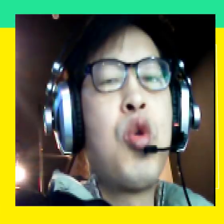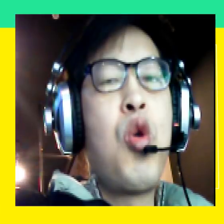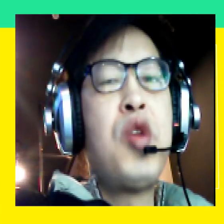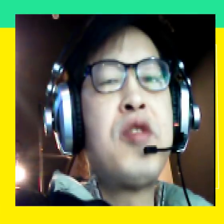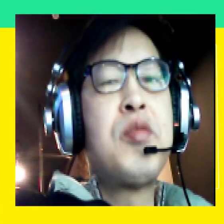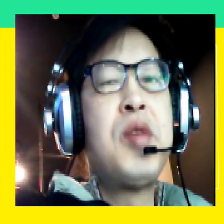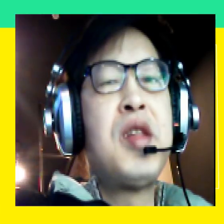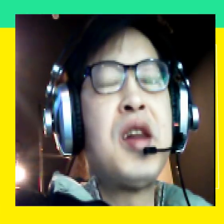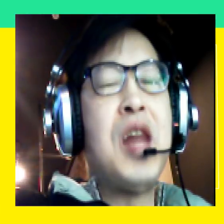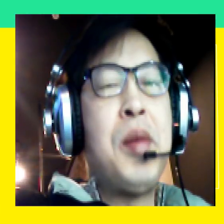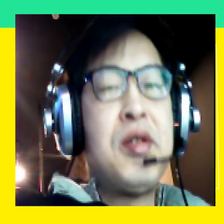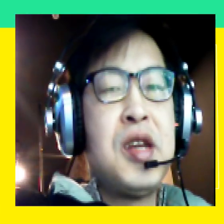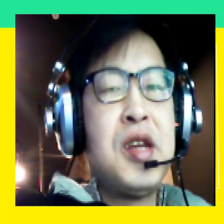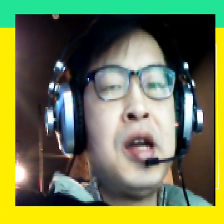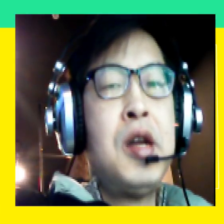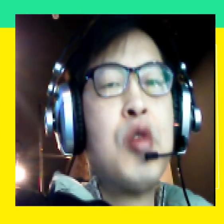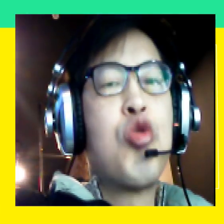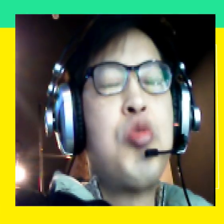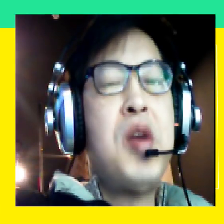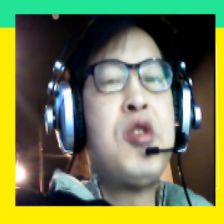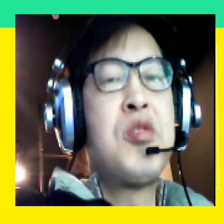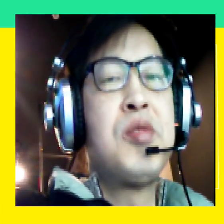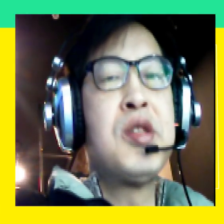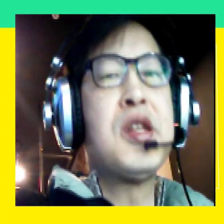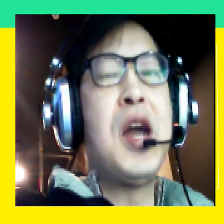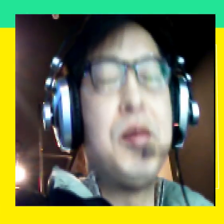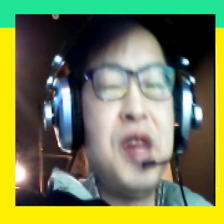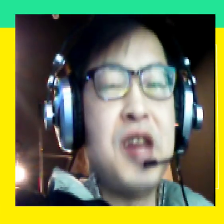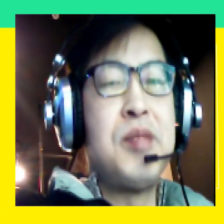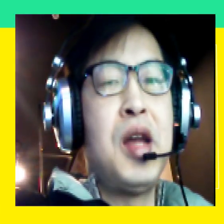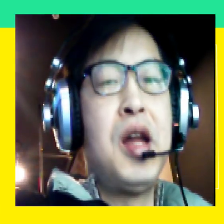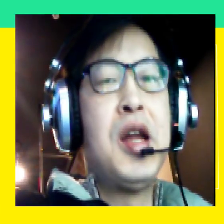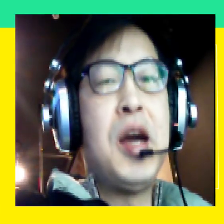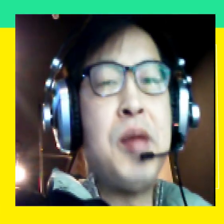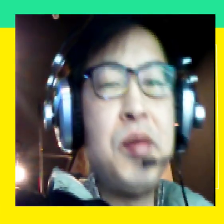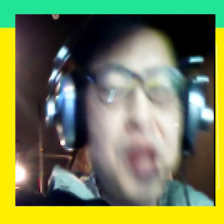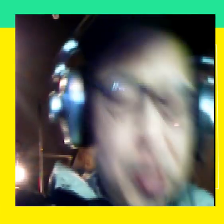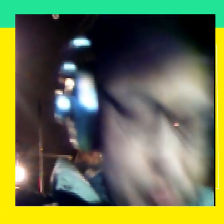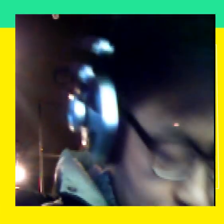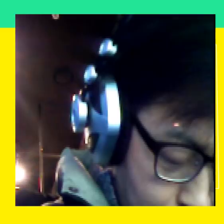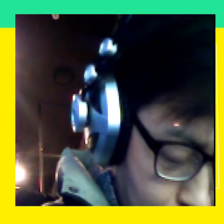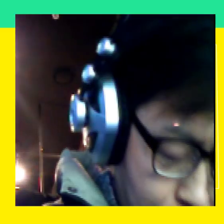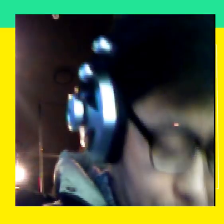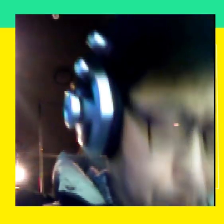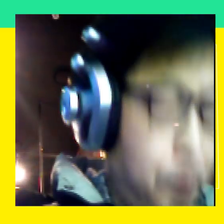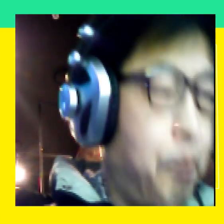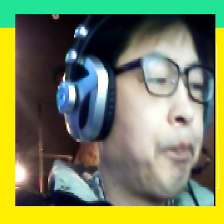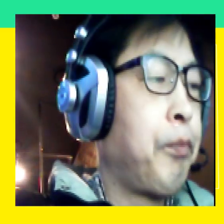On the go USB에다가 담았으니까 구매해 주셨으면 감사하겠습니다. 감사합니다.